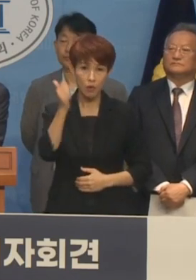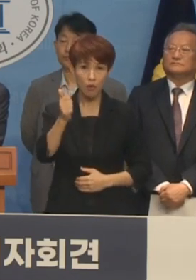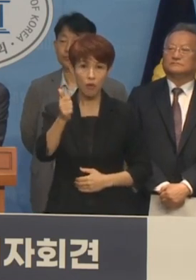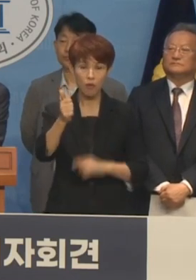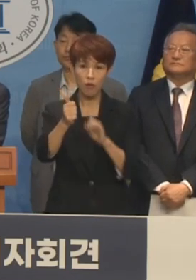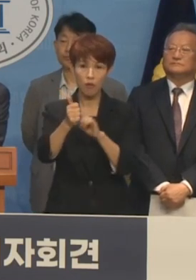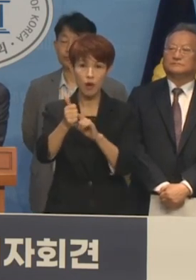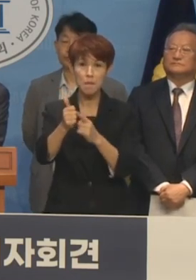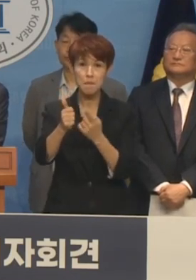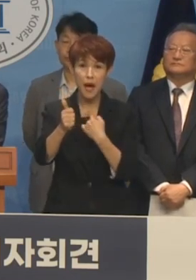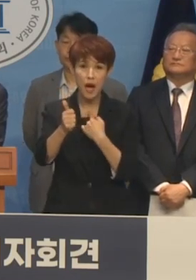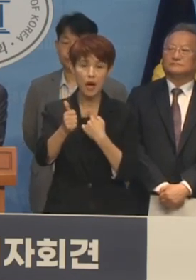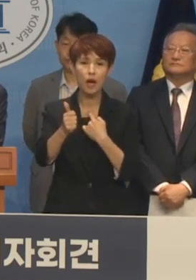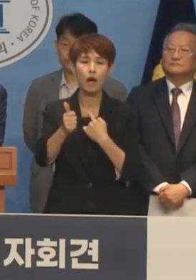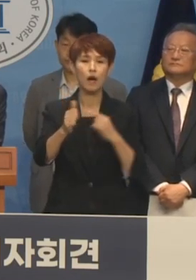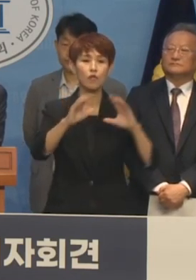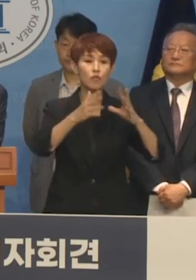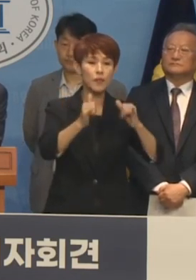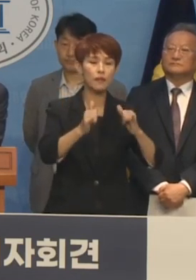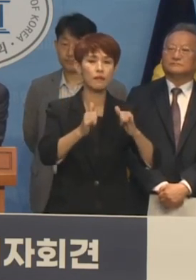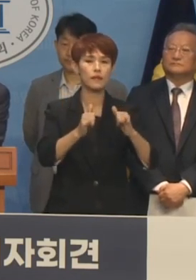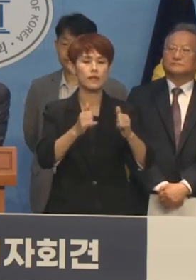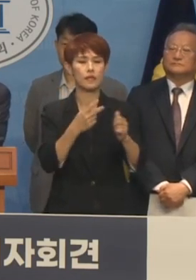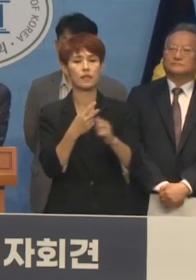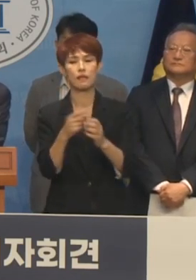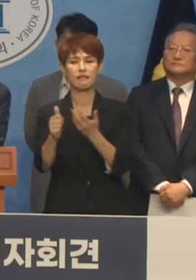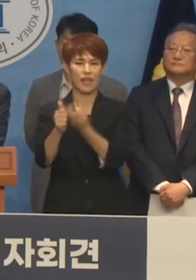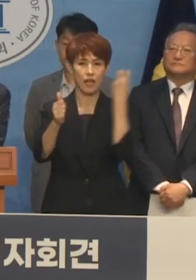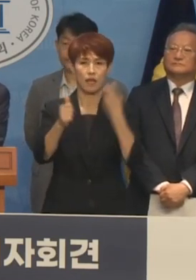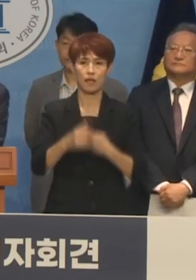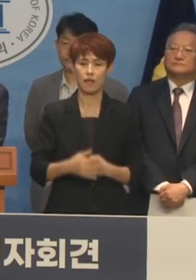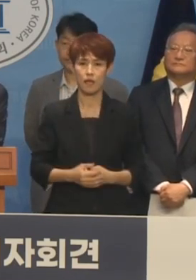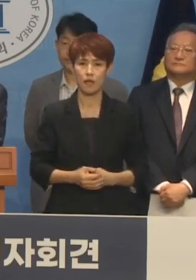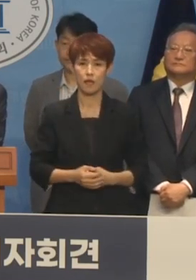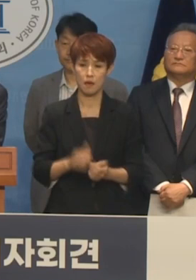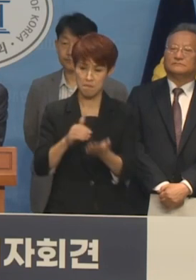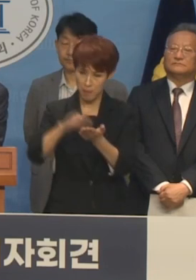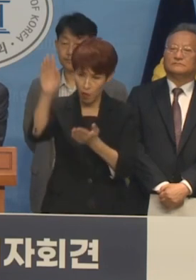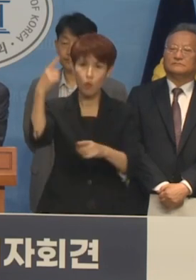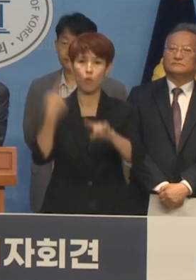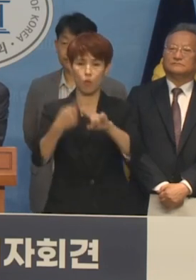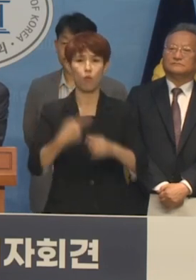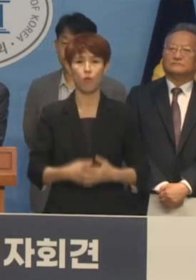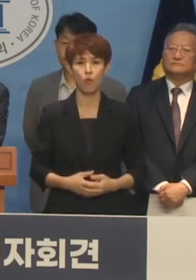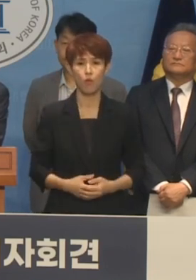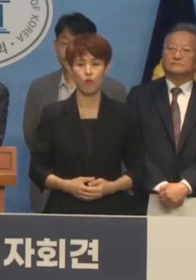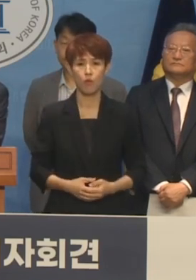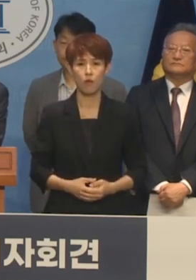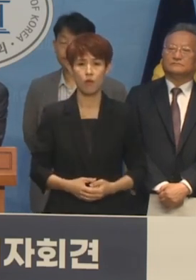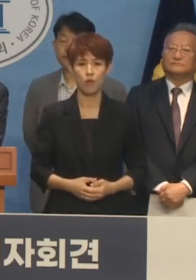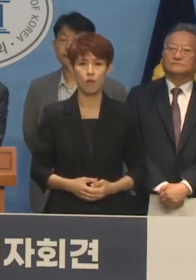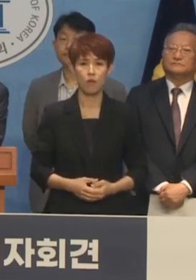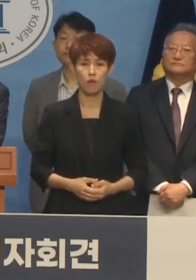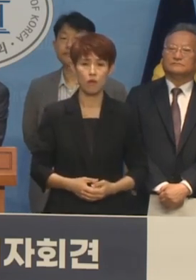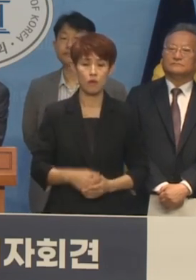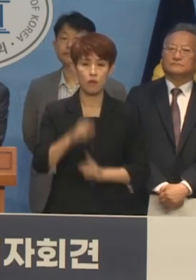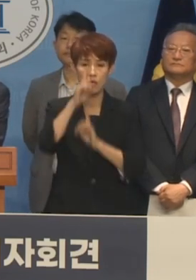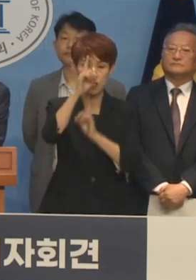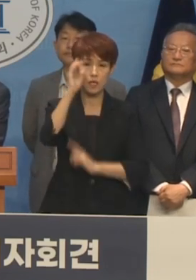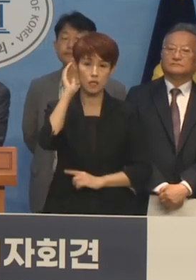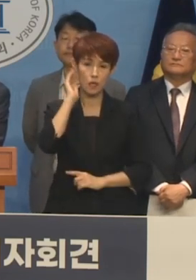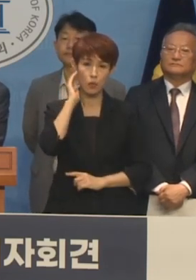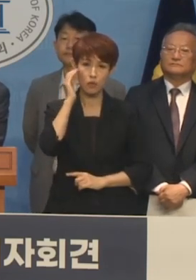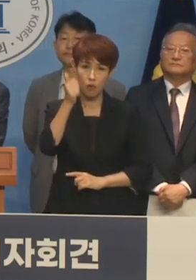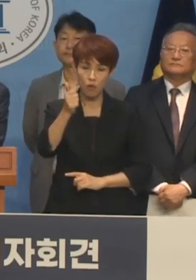사실상 국민의 탄핵을 받았습니다. 형식은 하야지만 사실상 쫓겨났습니다. 그거 이상으로 이승만 대통령의